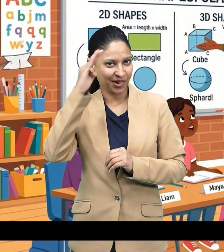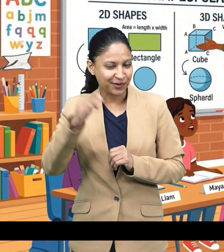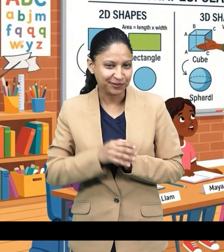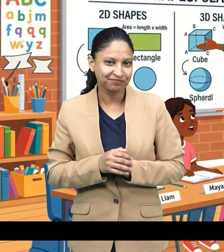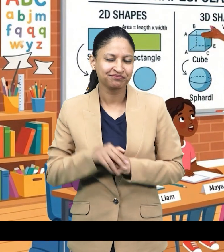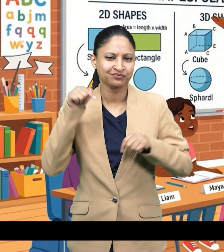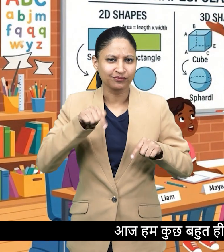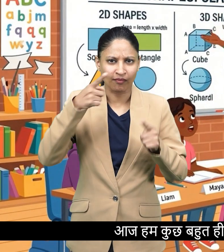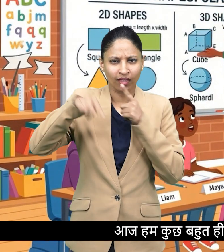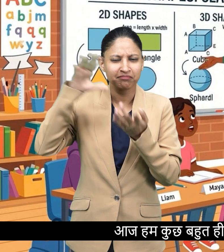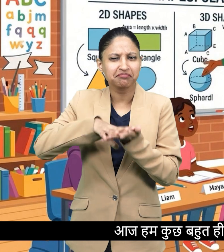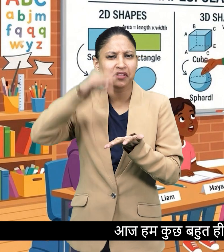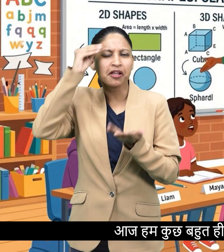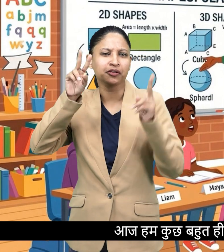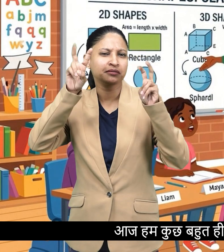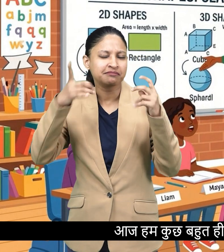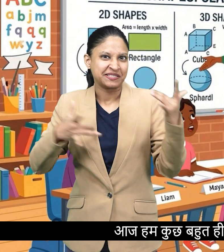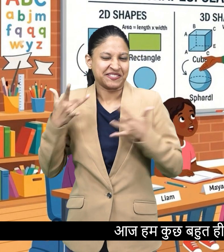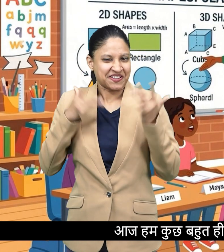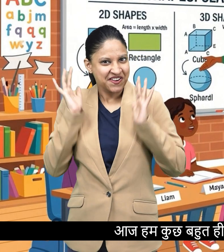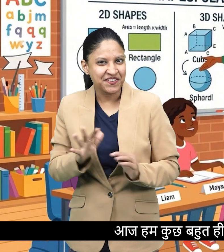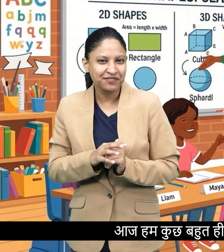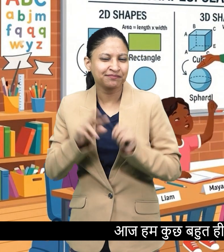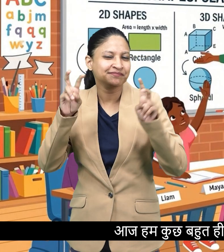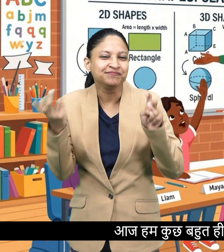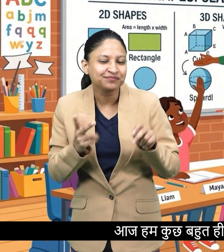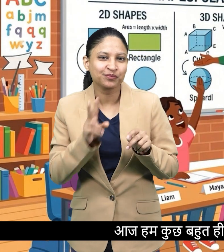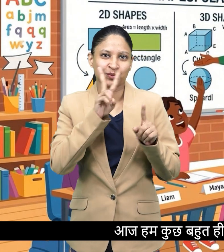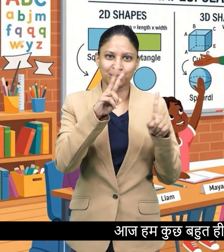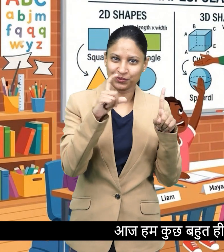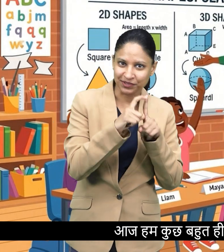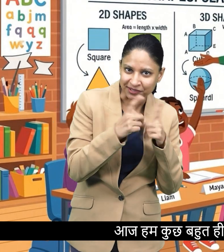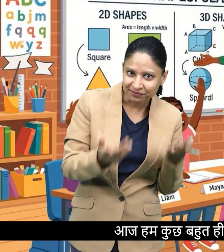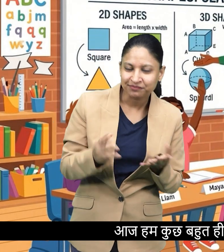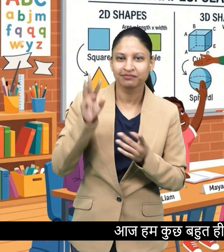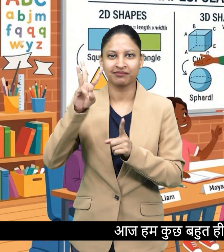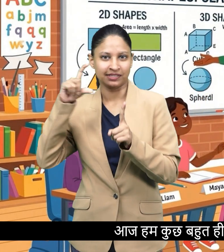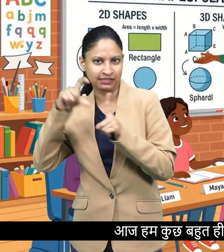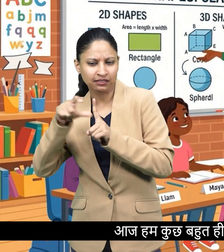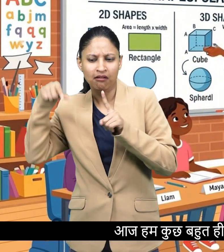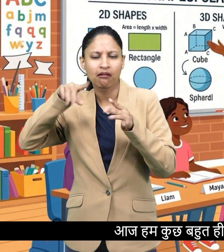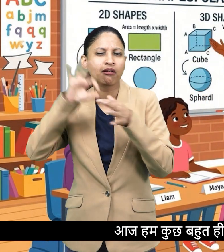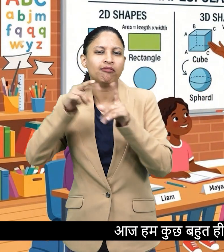नमस्कार बच्चों, आज हम कुछ बहुत ही रोमांचक सीखेंगे 2D और 3D आकृतियाँ।